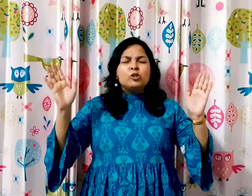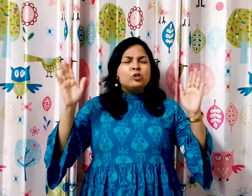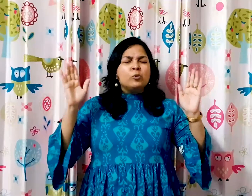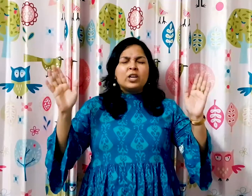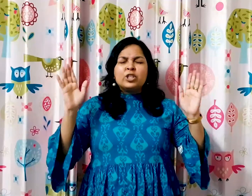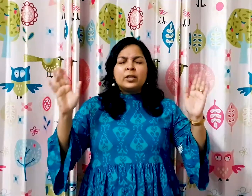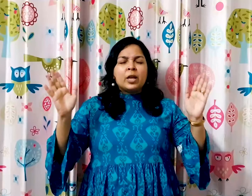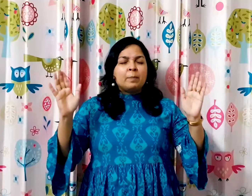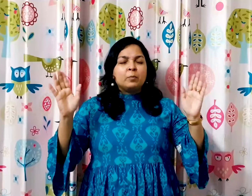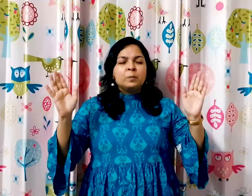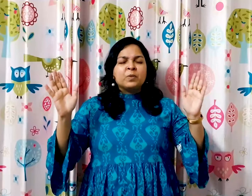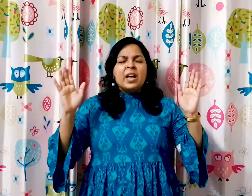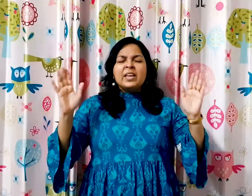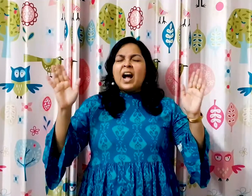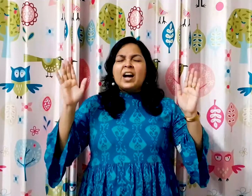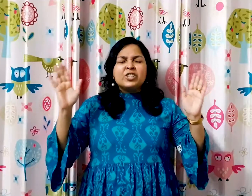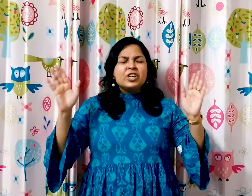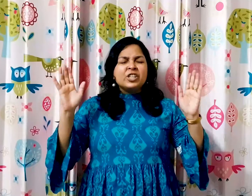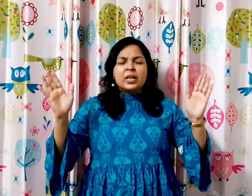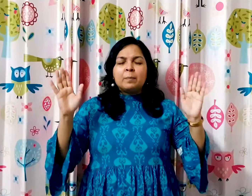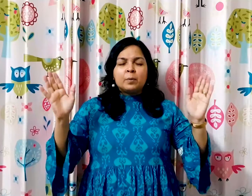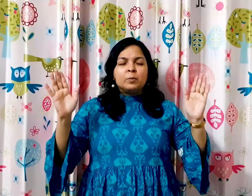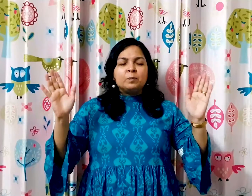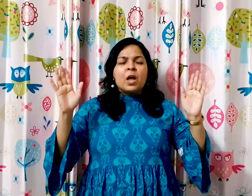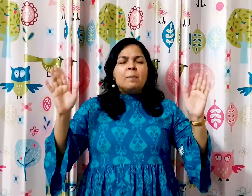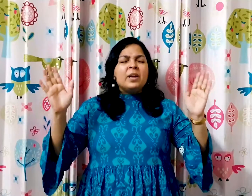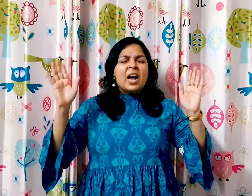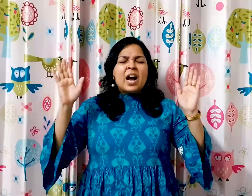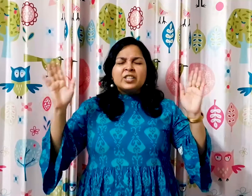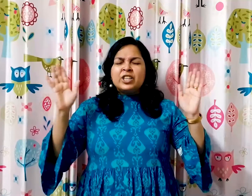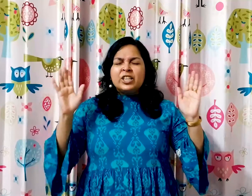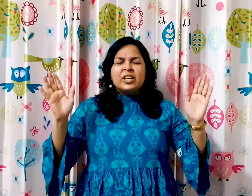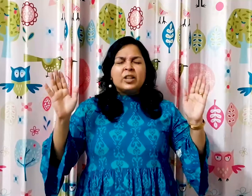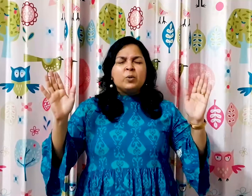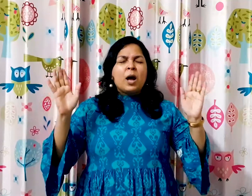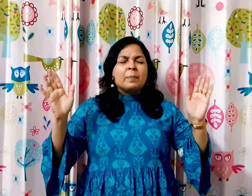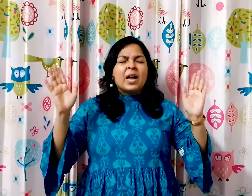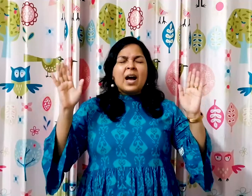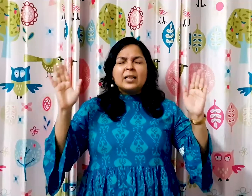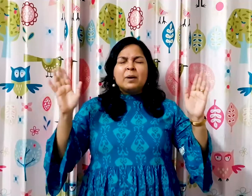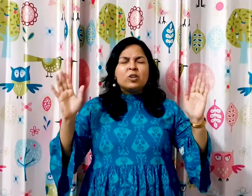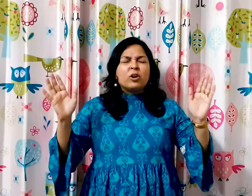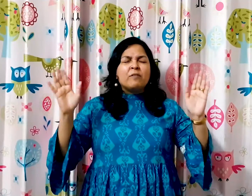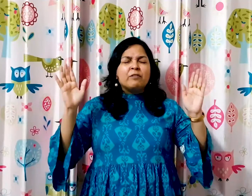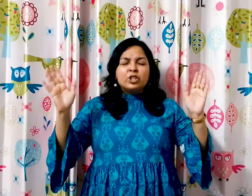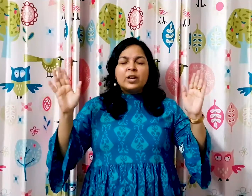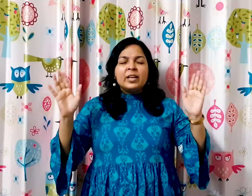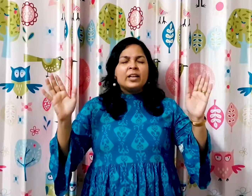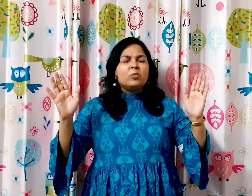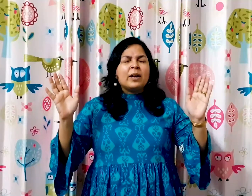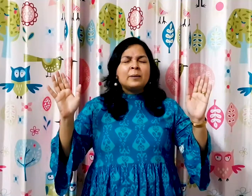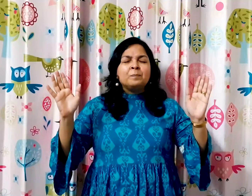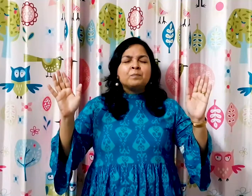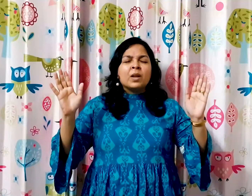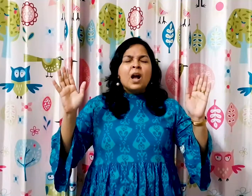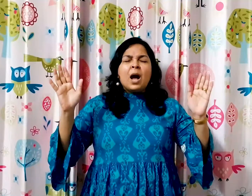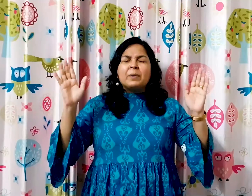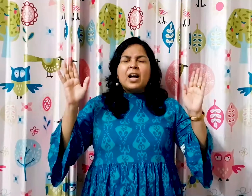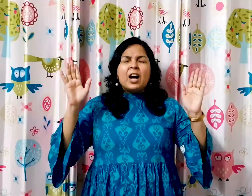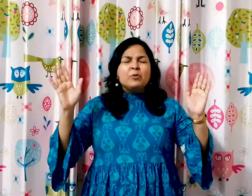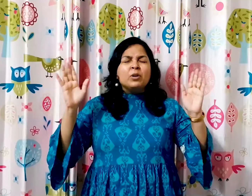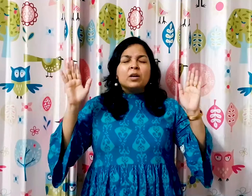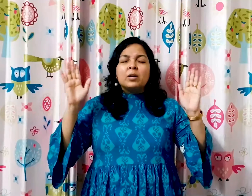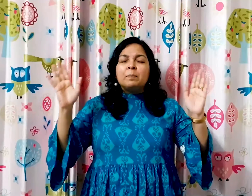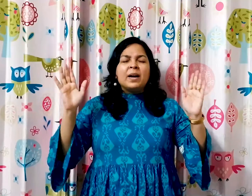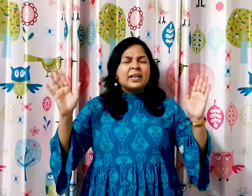मैं कहती हूँ सुरक्षित है प्रभु, ये आशीषित है प्रभु। मैं आशीष देती हूँ आपकी आत्मा के द्वारा, वचन के द्वारा,